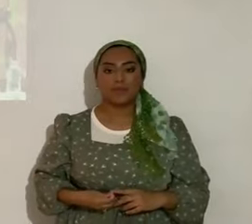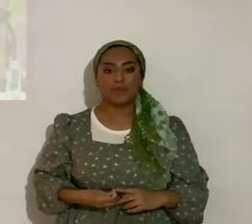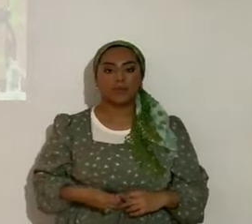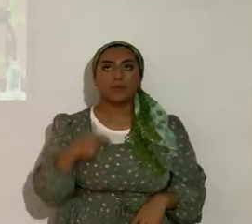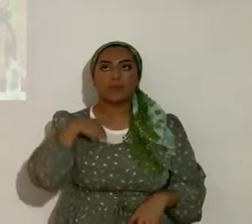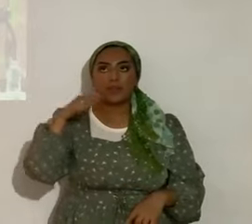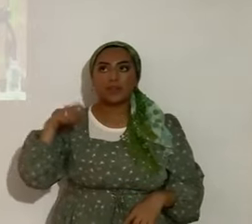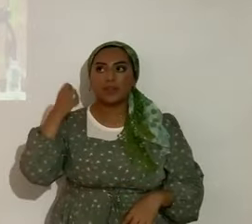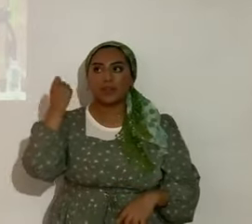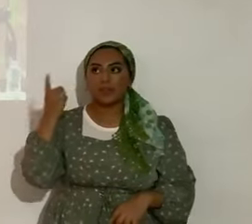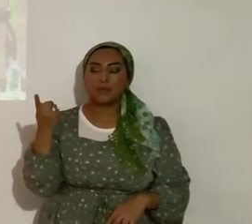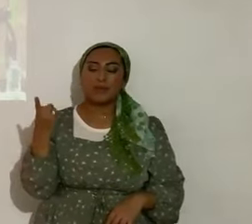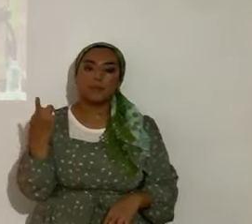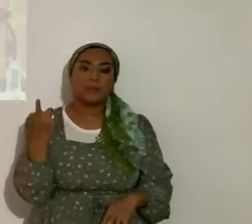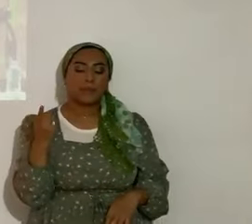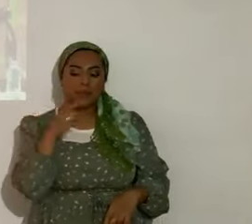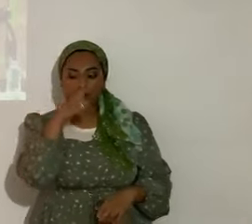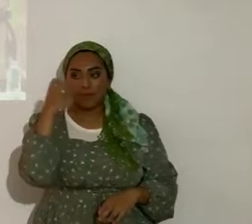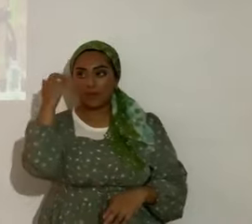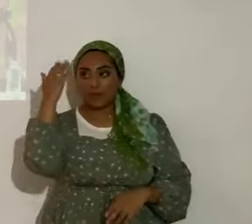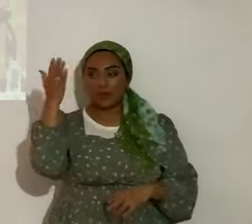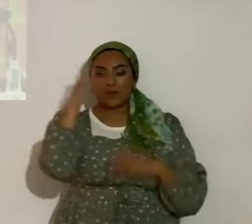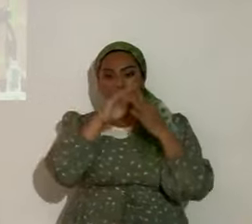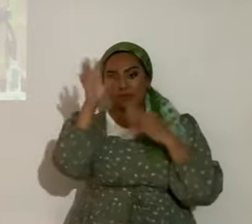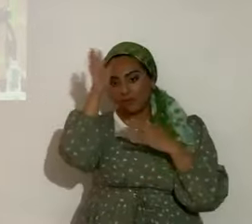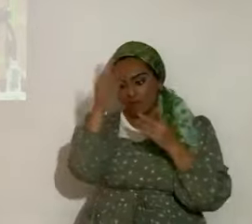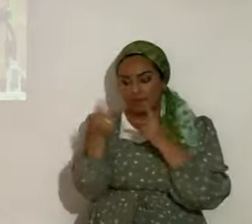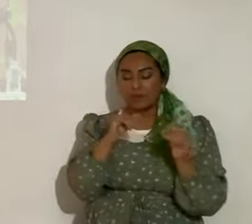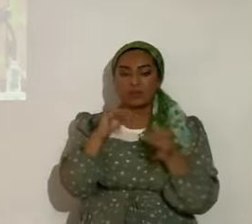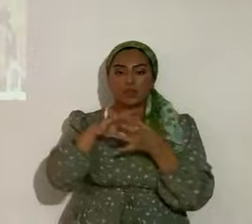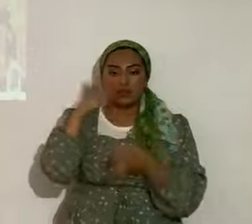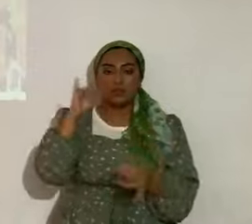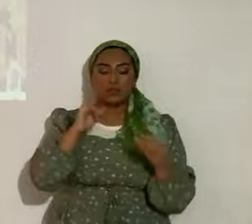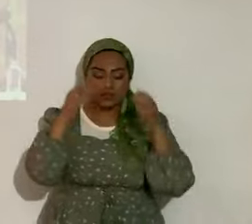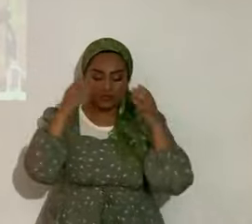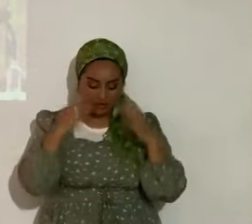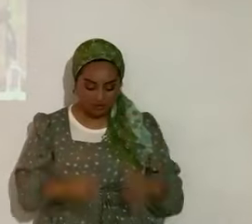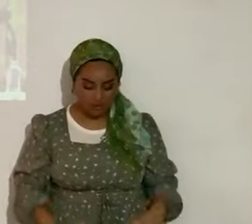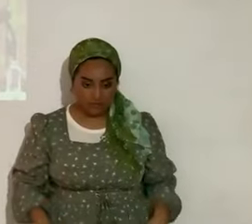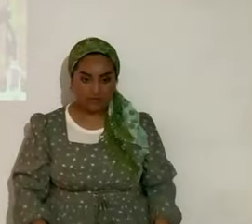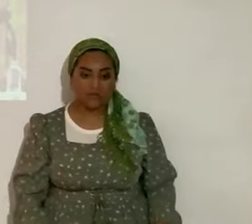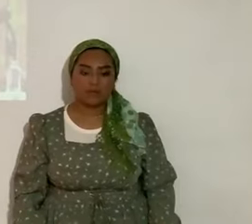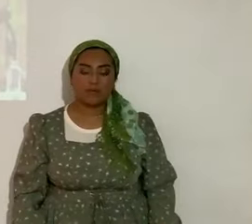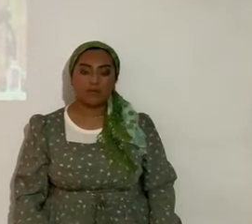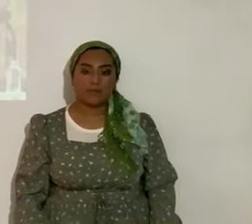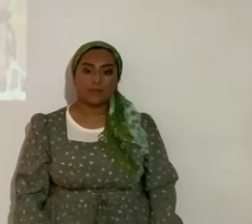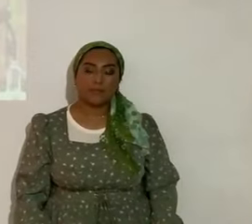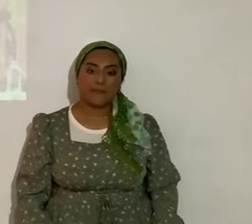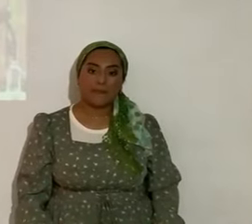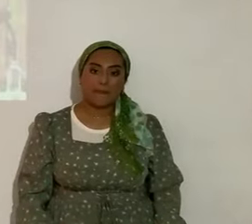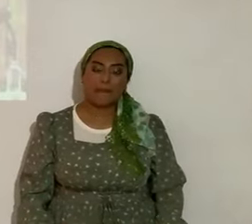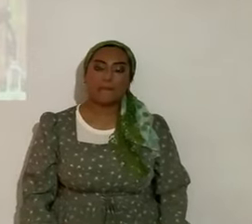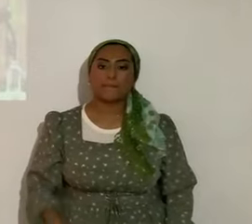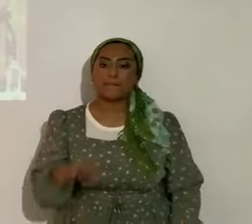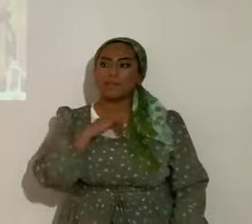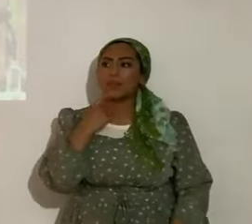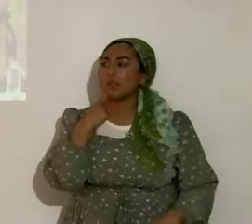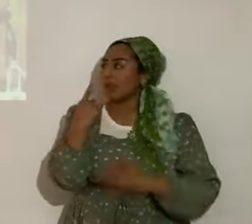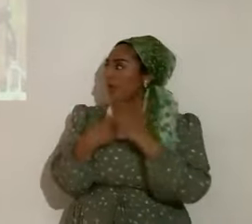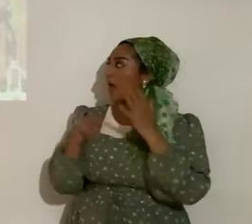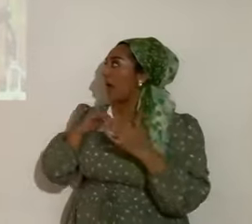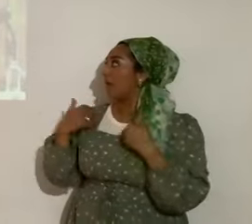Tenemos que entender esto, hermanos, porque el Eterno actúa tanto en lo espiritual como en lo físico. Entonces, a ver, yo dije, ¿qué tengo